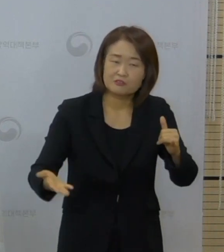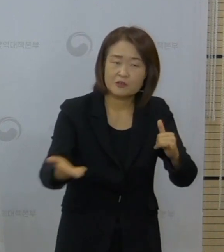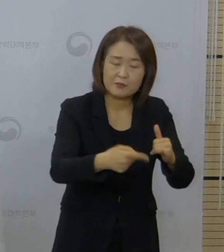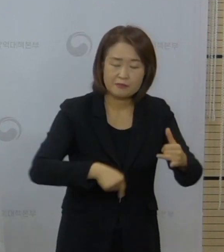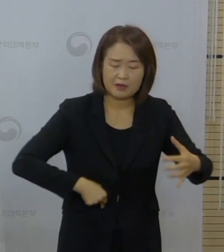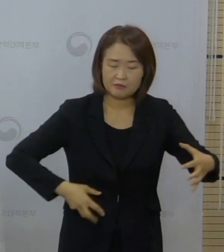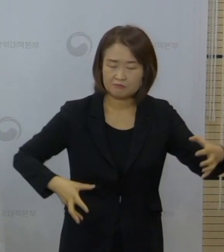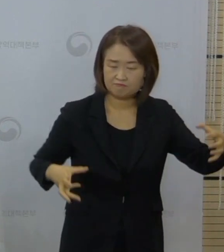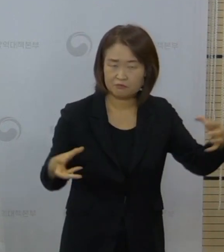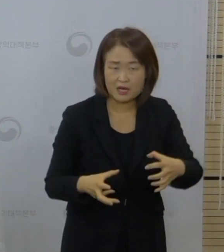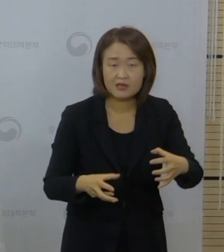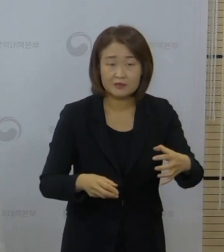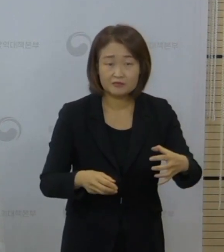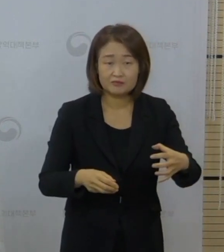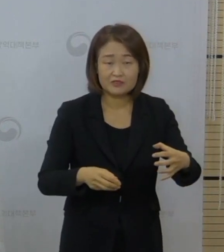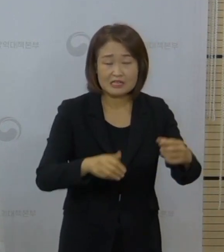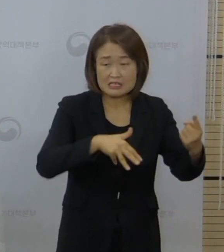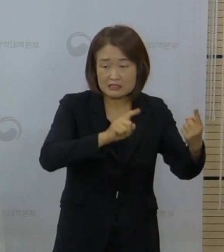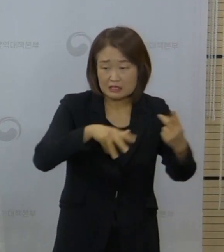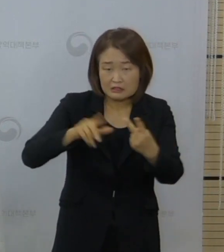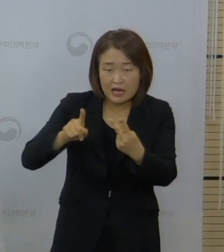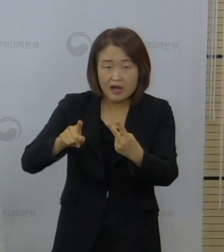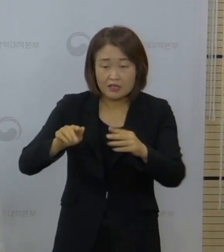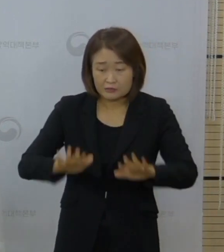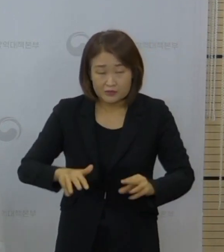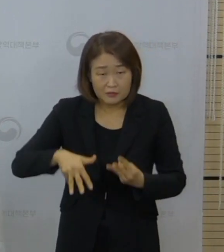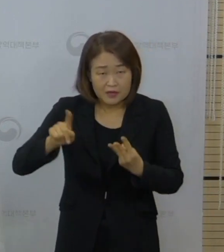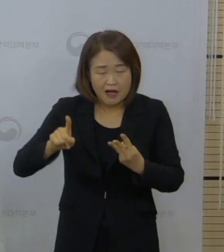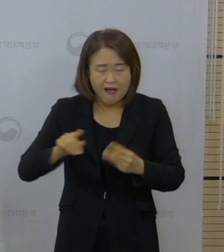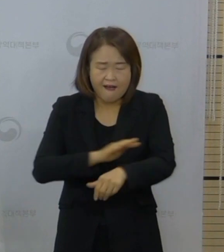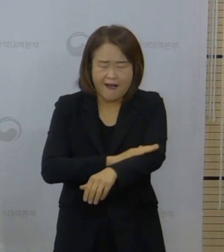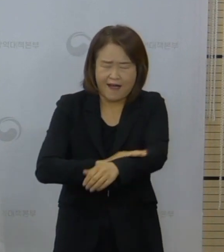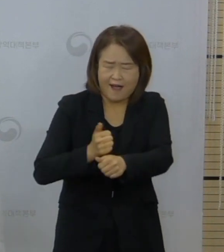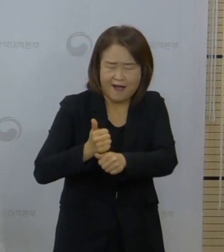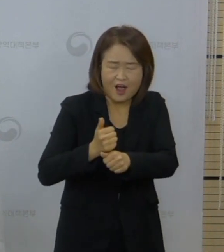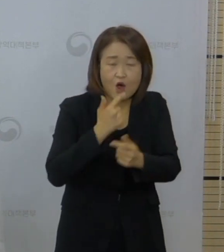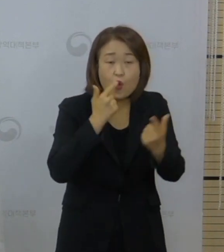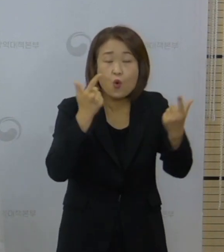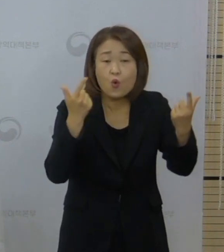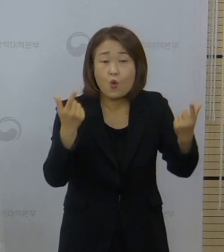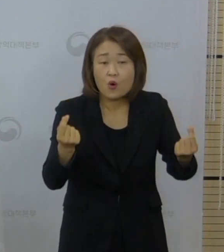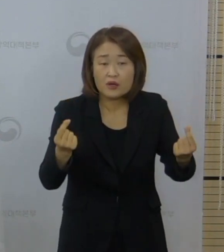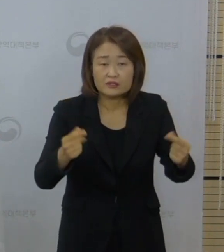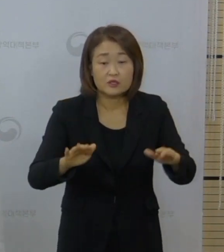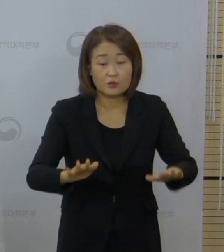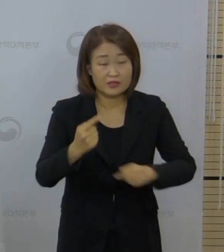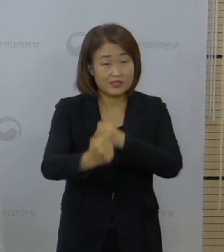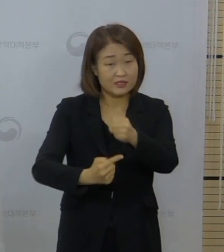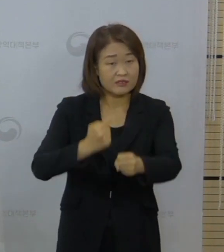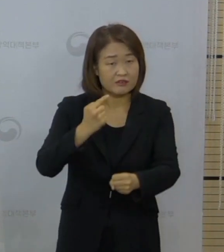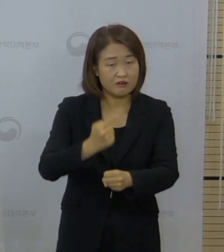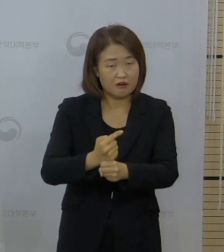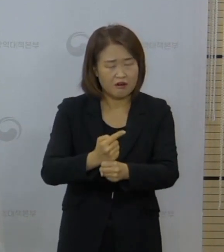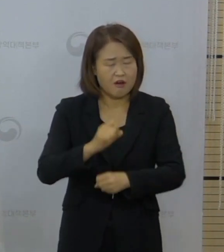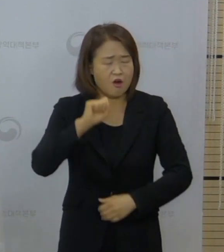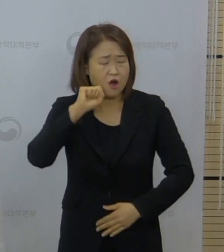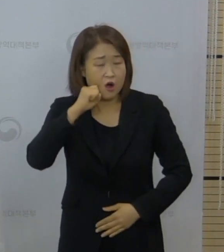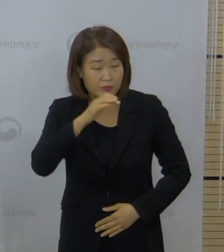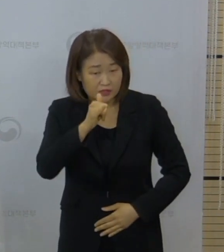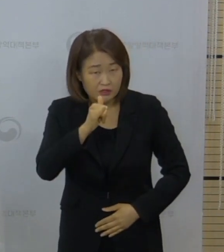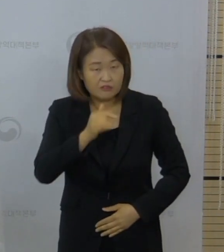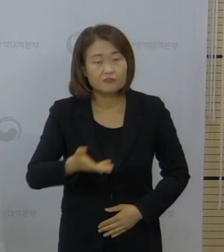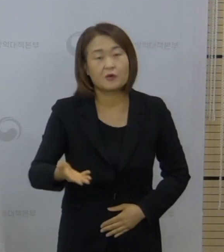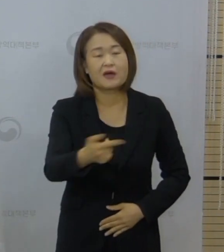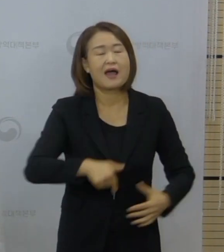힘으로 몇 차례의 위기를 극복한 것처럼 올 한 해 예상되는 어려움도 합심해서 이겨낼